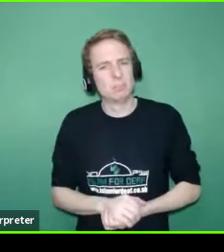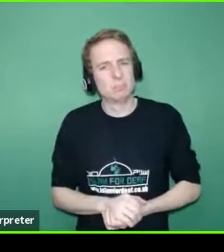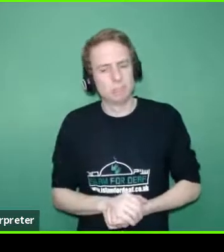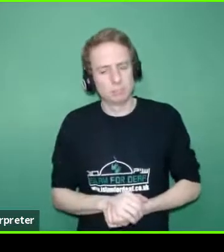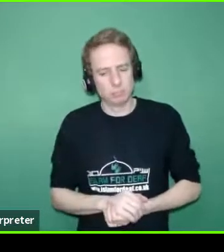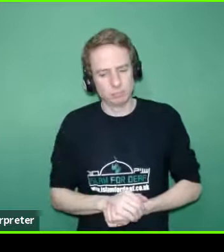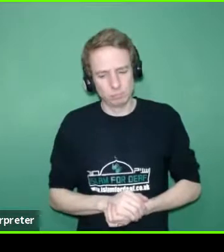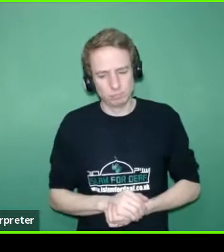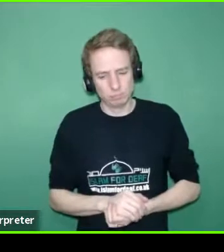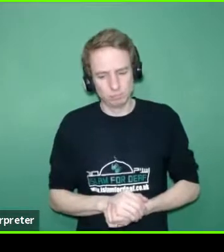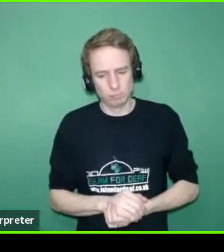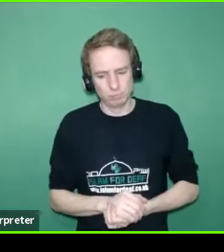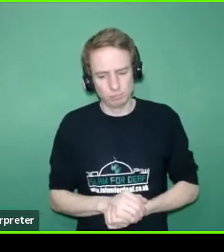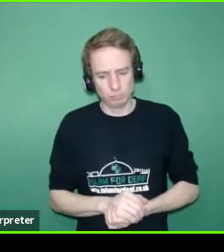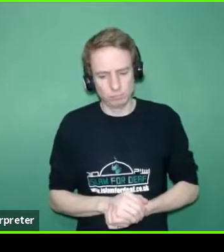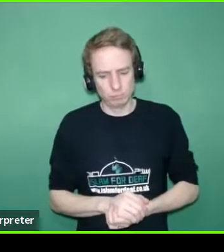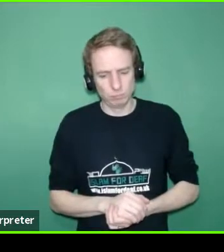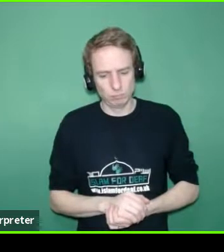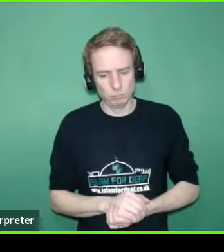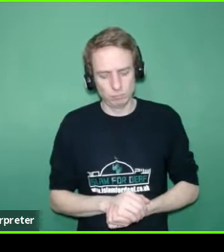نعم.